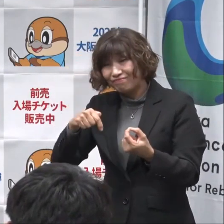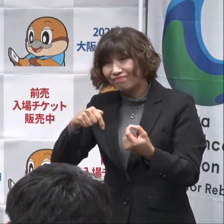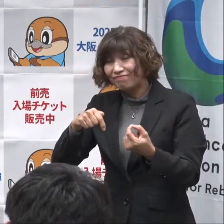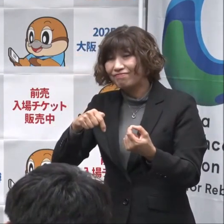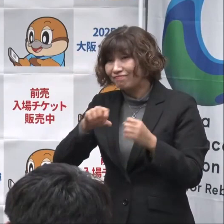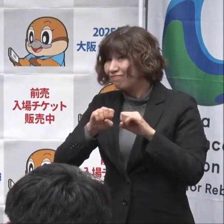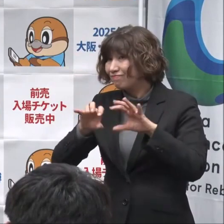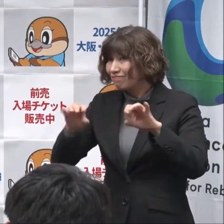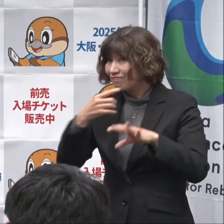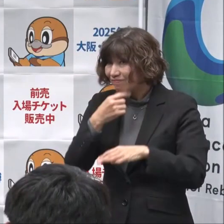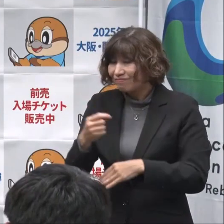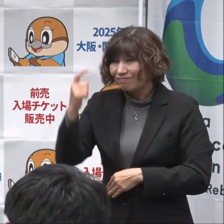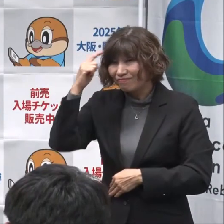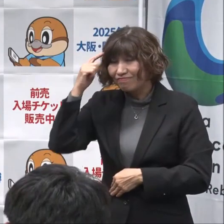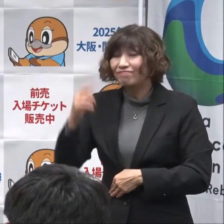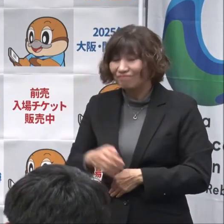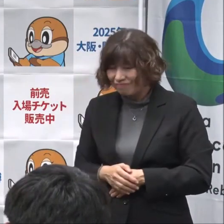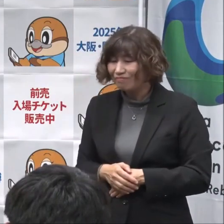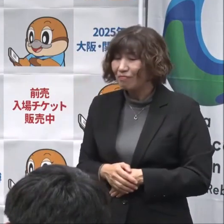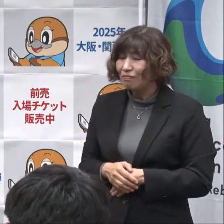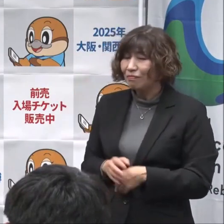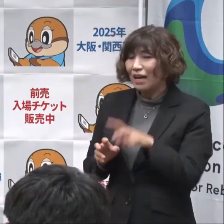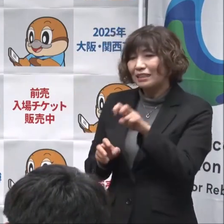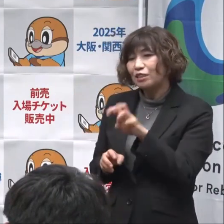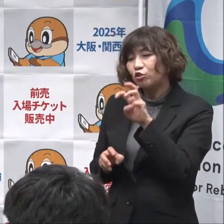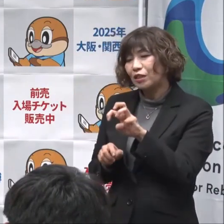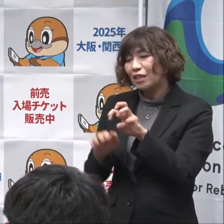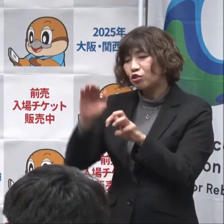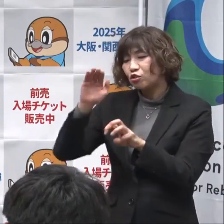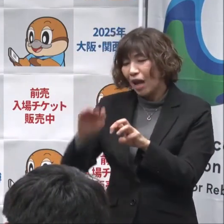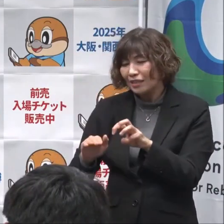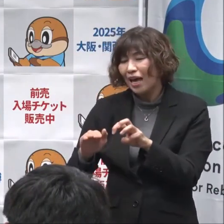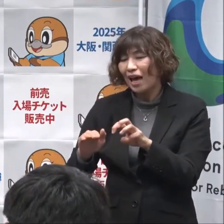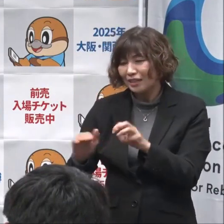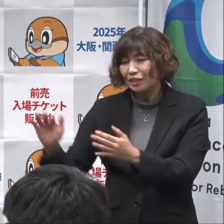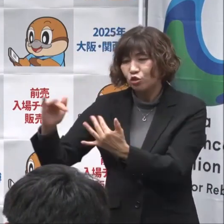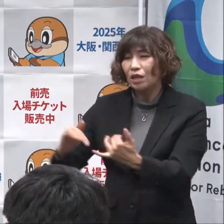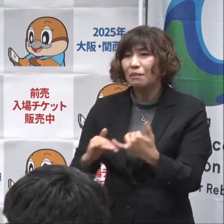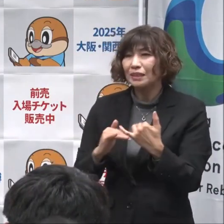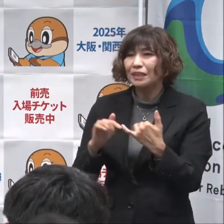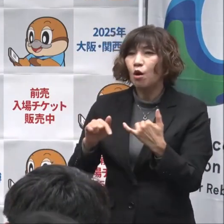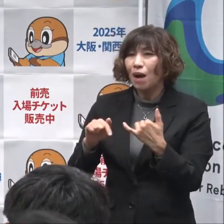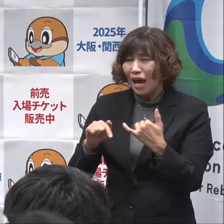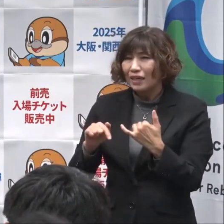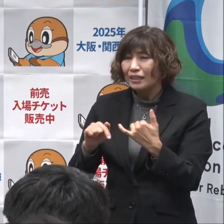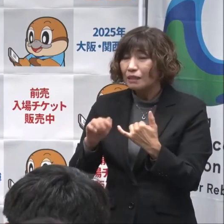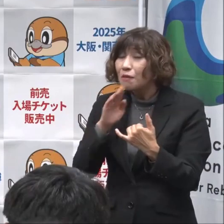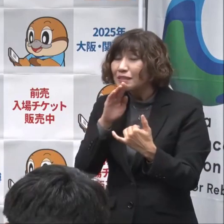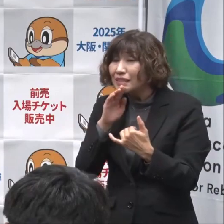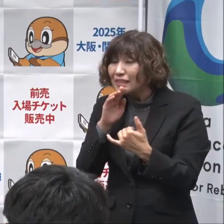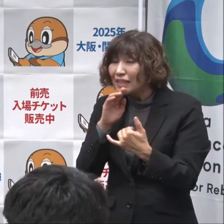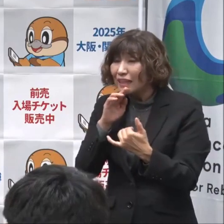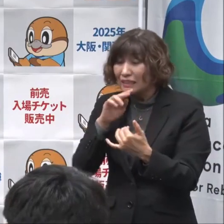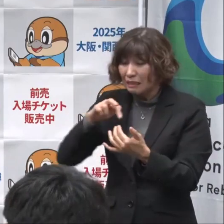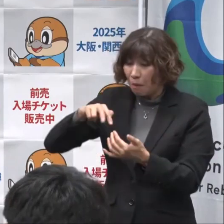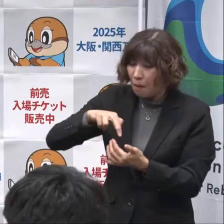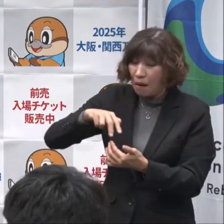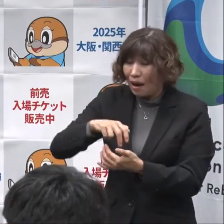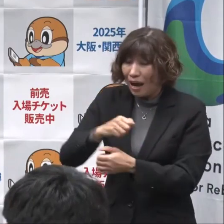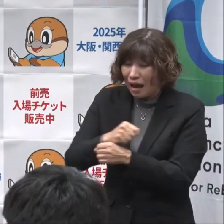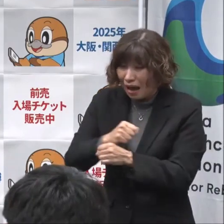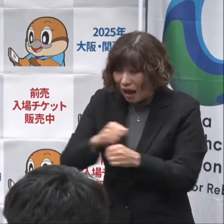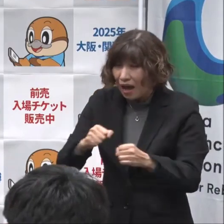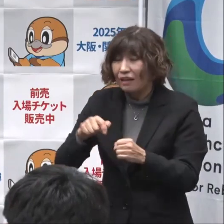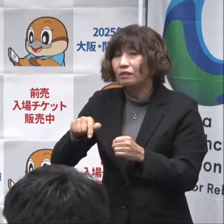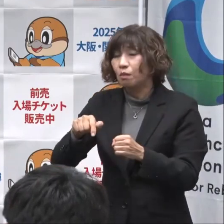というふうに思っています。もちろん20センチ30センチの津波でも、これもうかなり報道でもされてます。足を取られても動けなくなるとか、